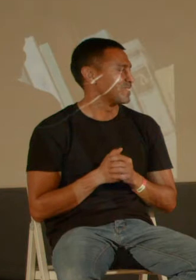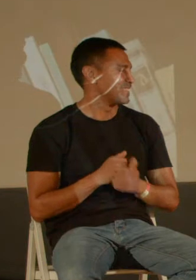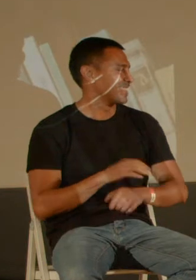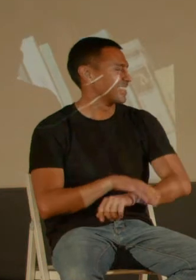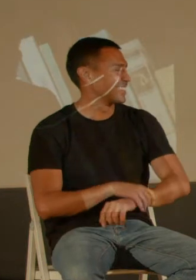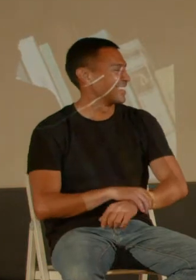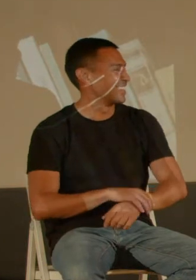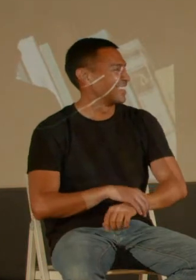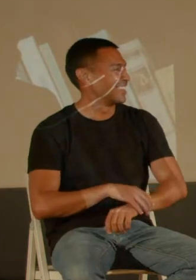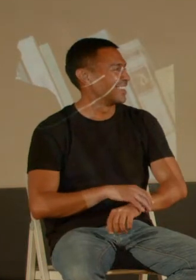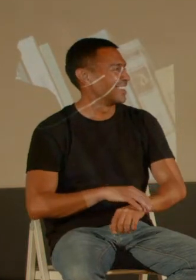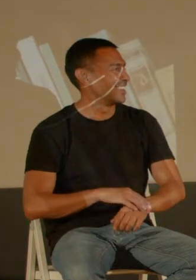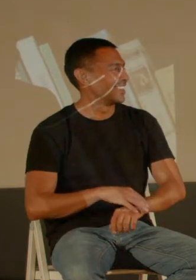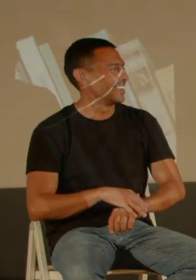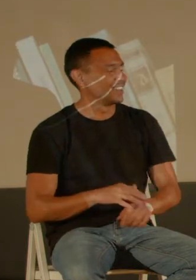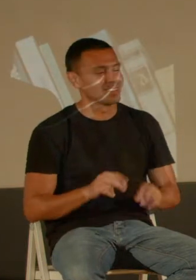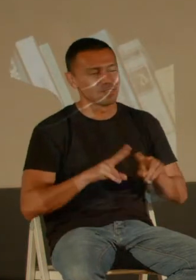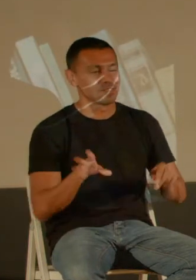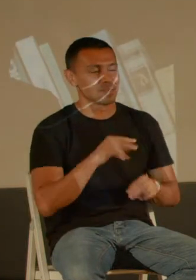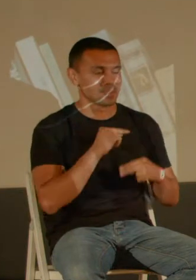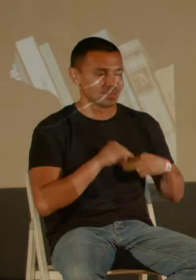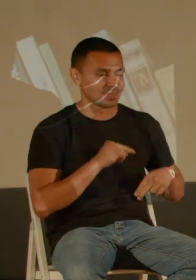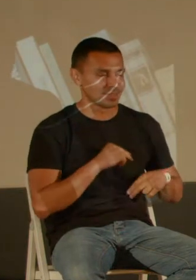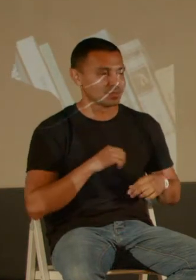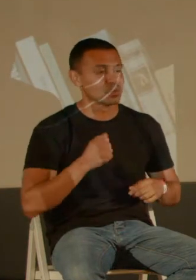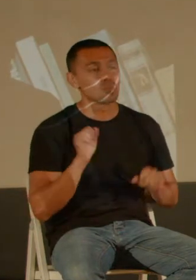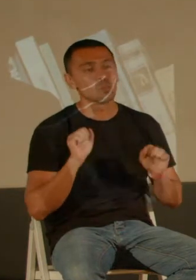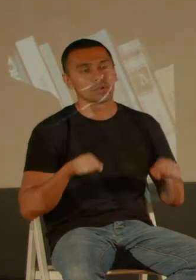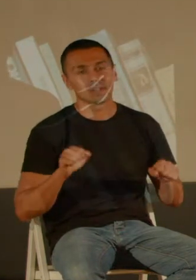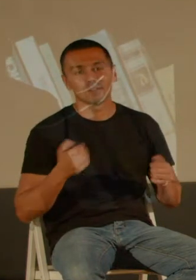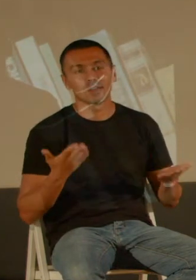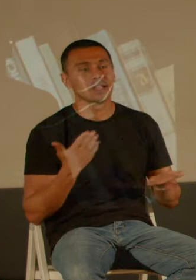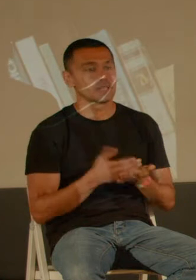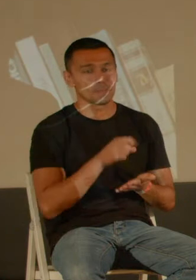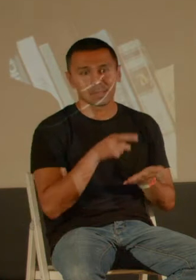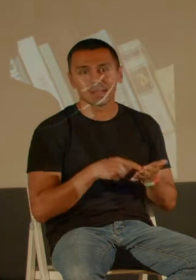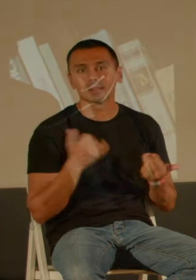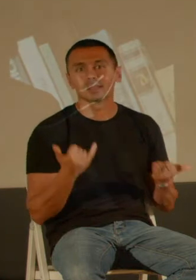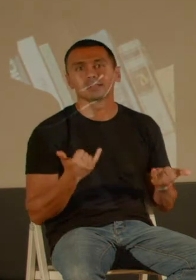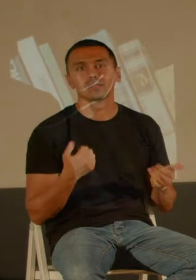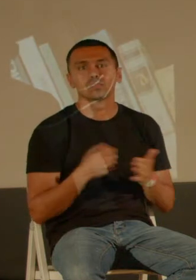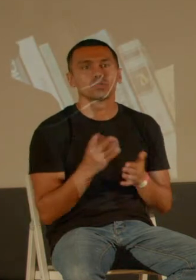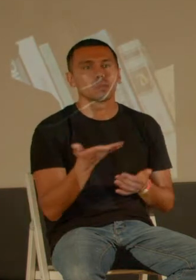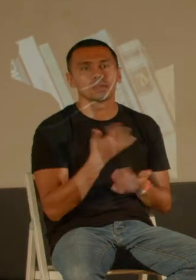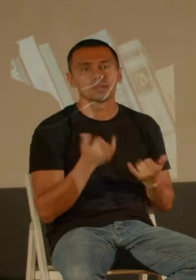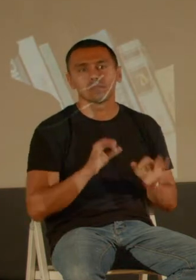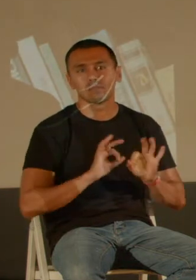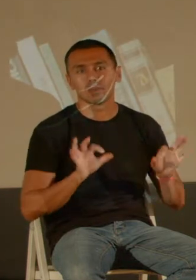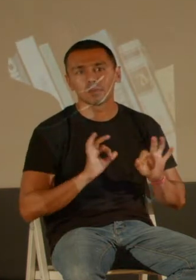Можливо, мені подобається. У нас такий симбіоз, воно все працює. Друзі, можливо, є запитання зараз до того, що ми